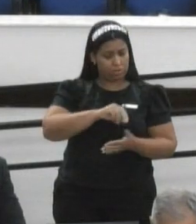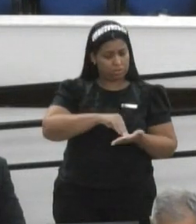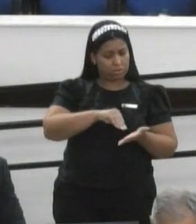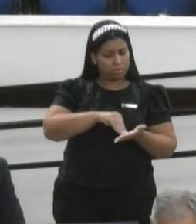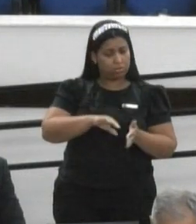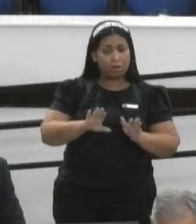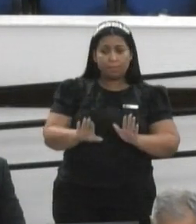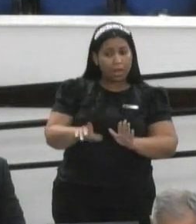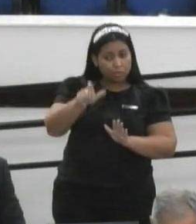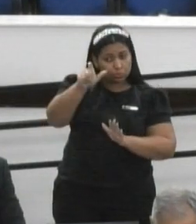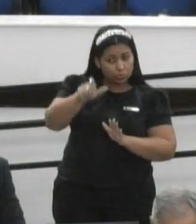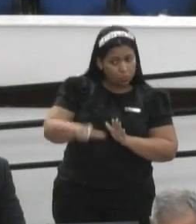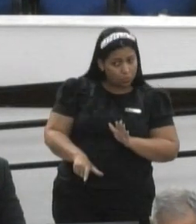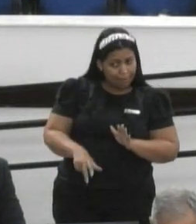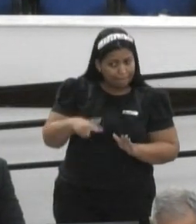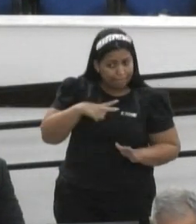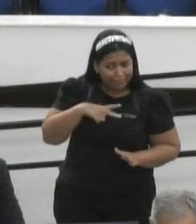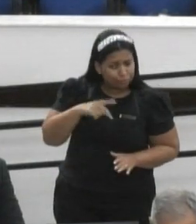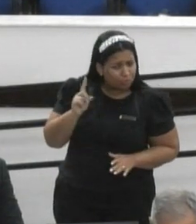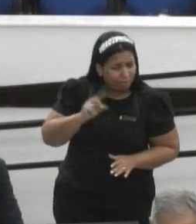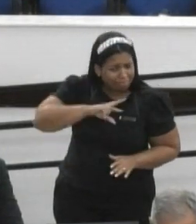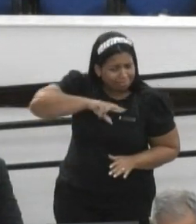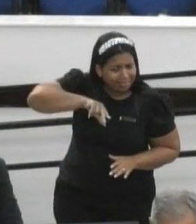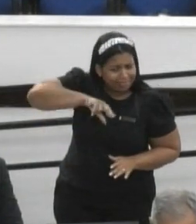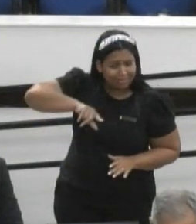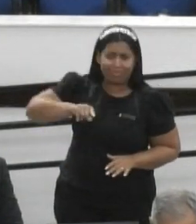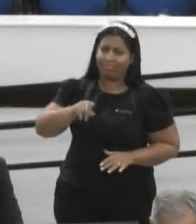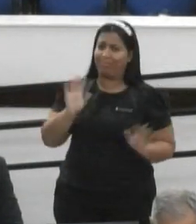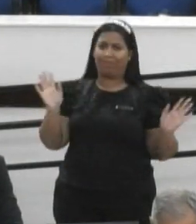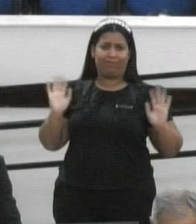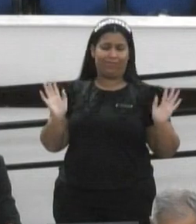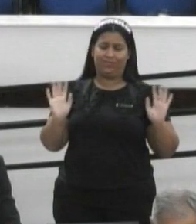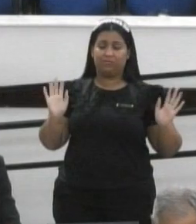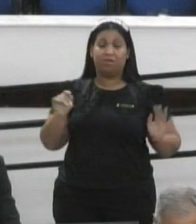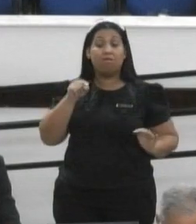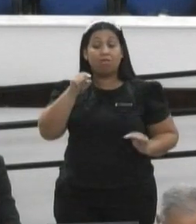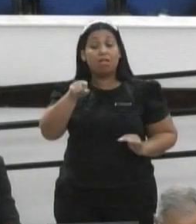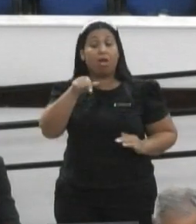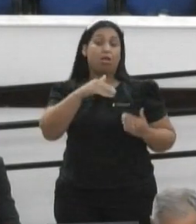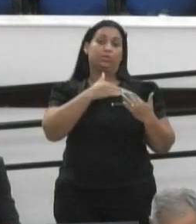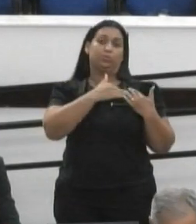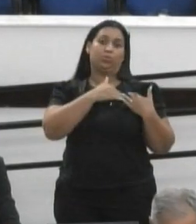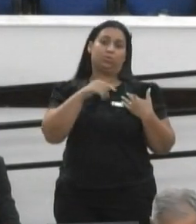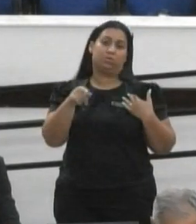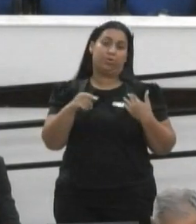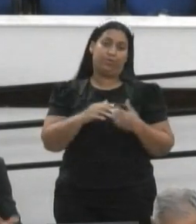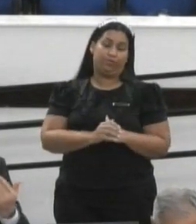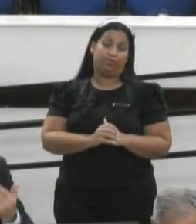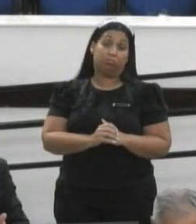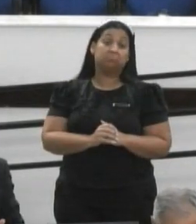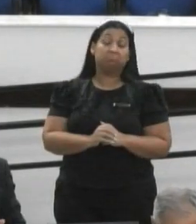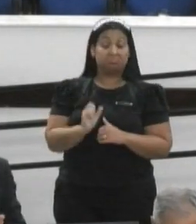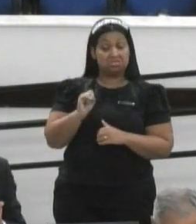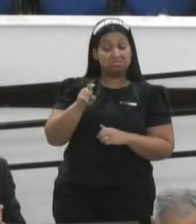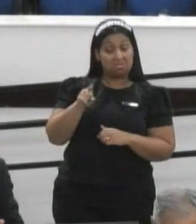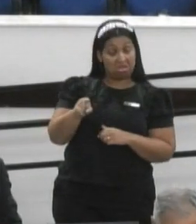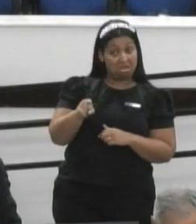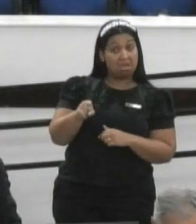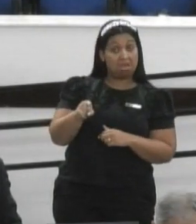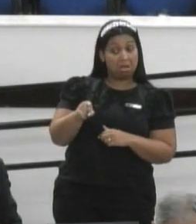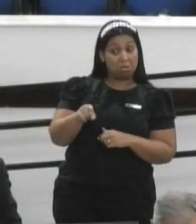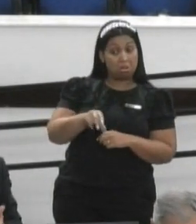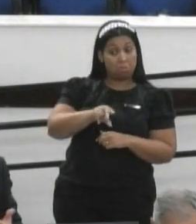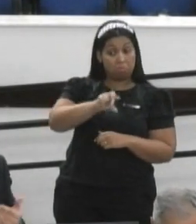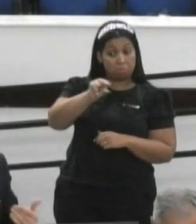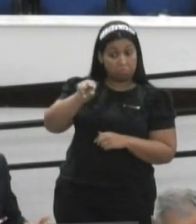é nada pessoal, nada mesmo em relação à secretária, é que ela é responsável. E se ela foi induzida ao